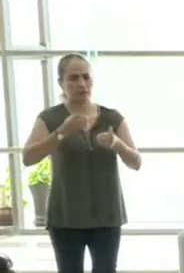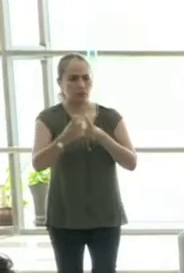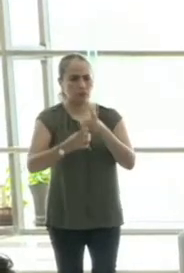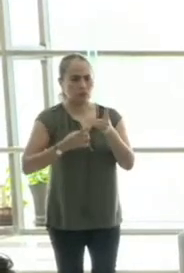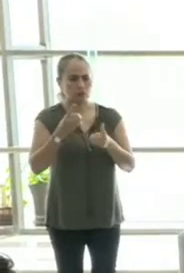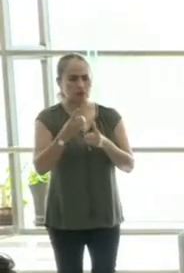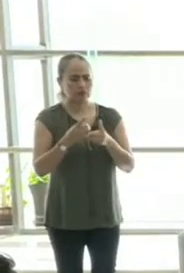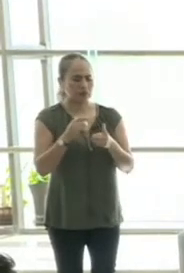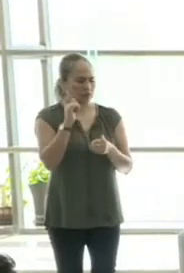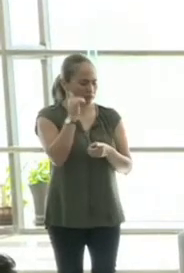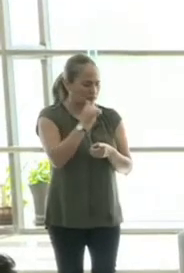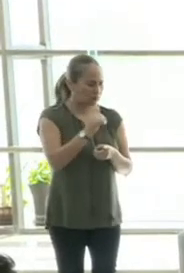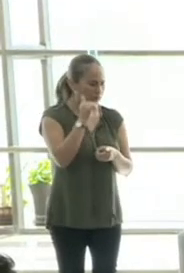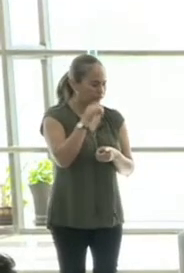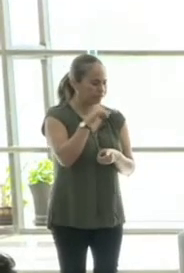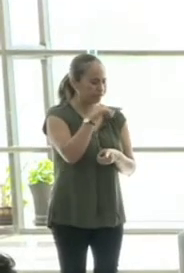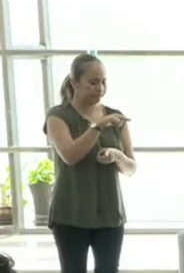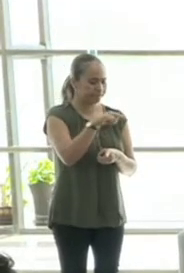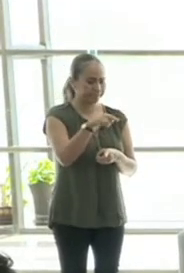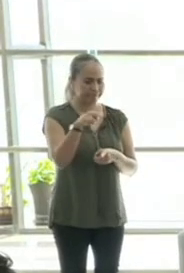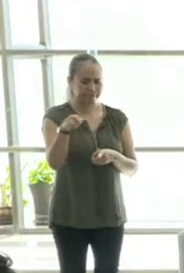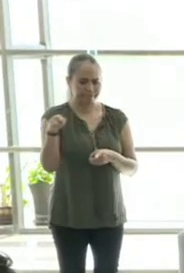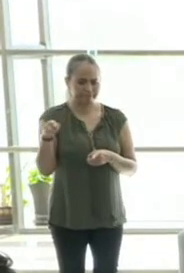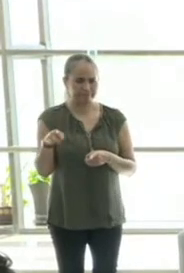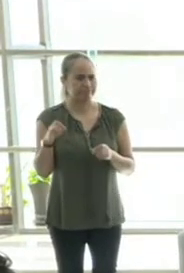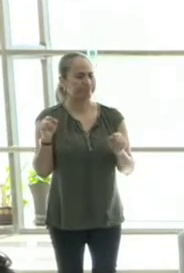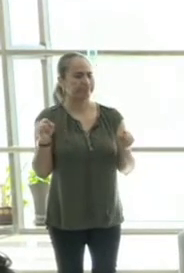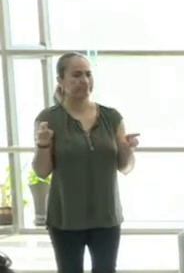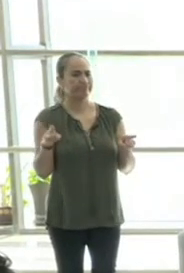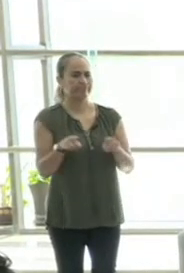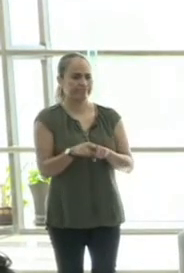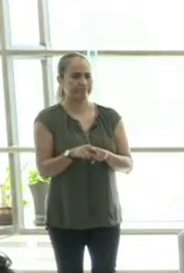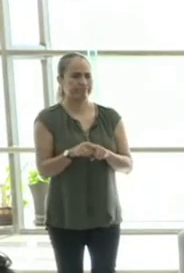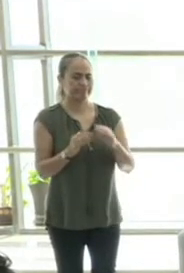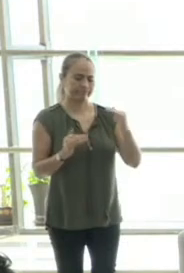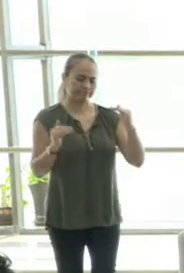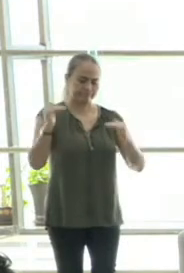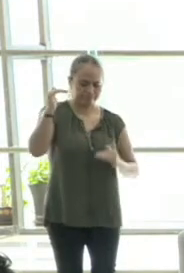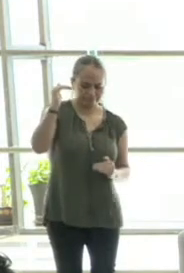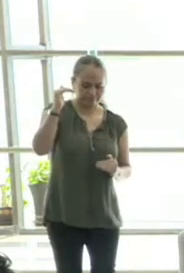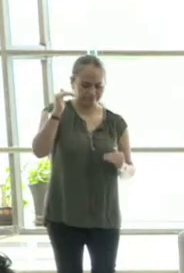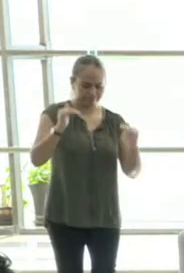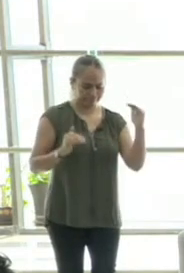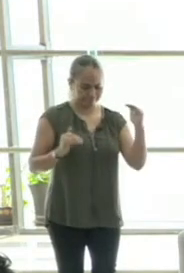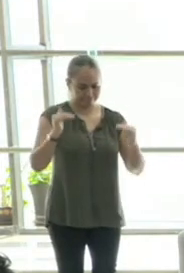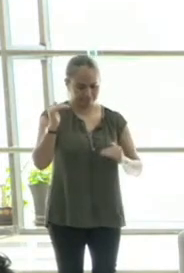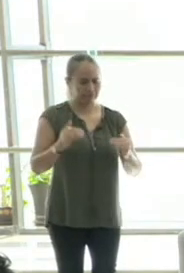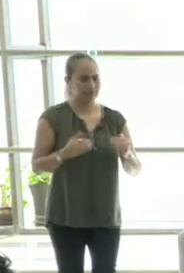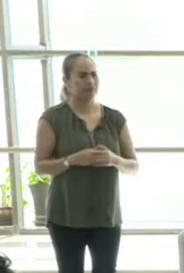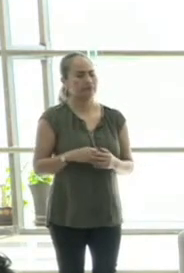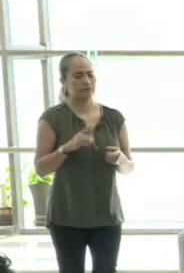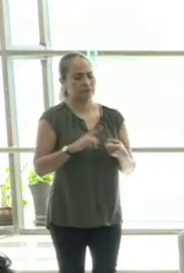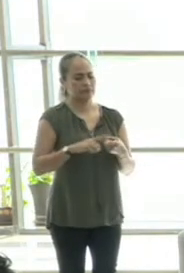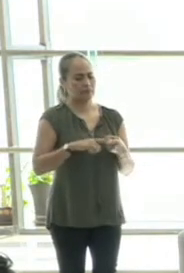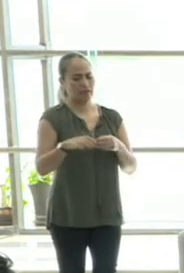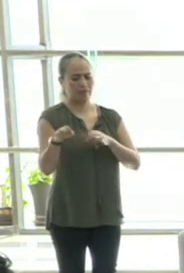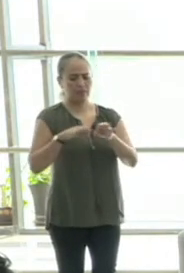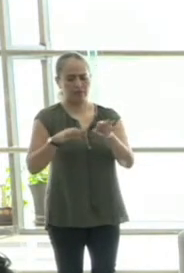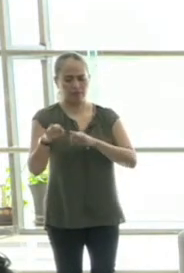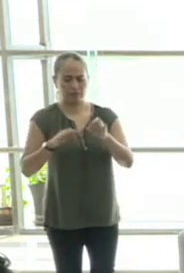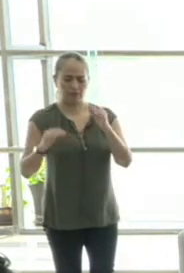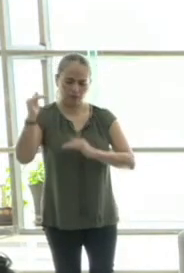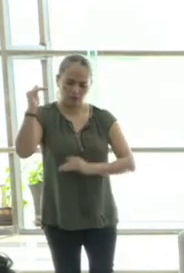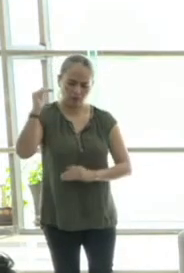hay esos patrones que que guían a toda la desigualdad de género uno que es la brecha laboral La Brecha